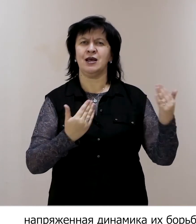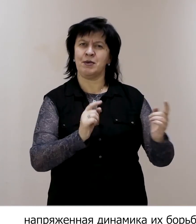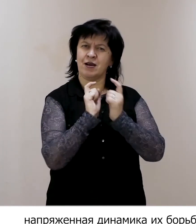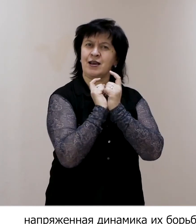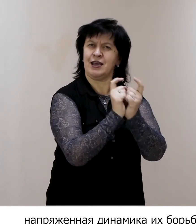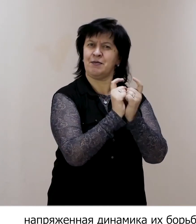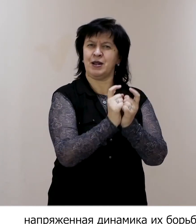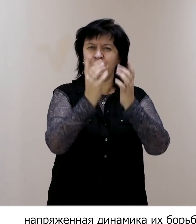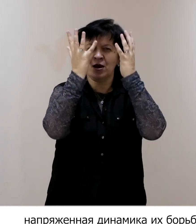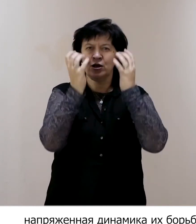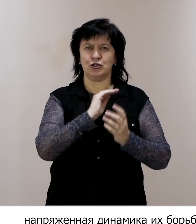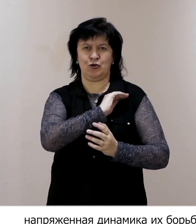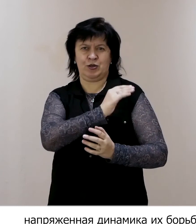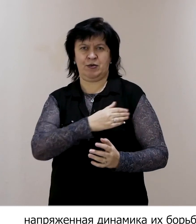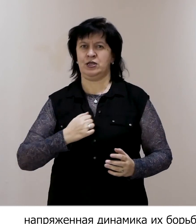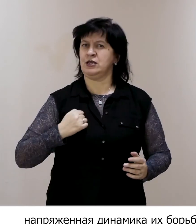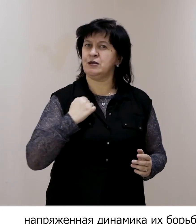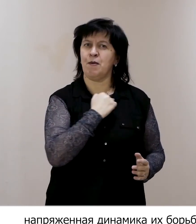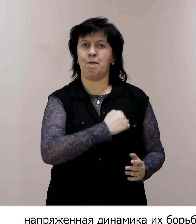темными силами похъёлы